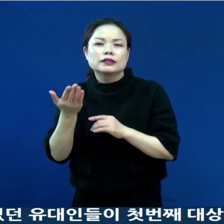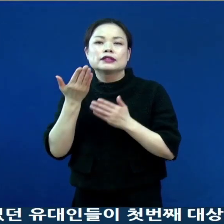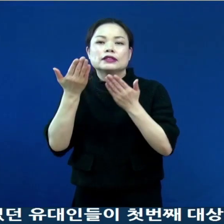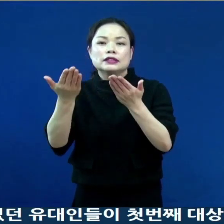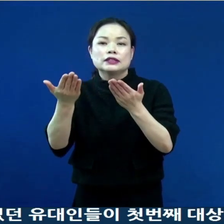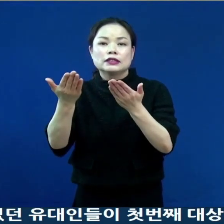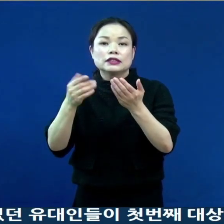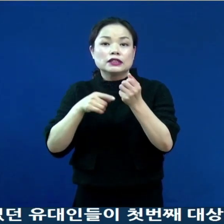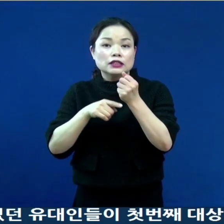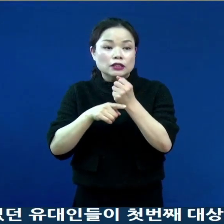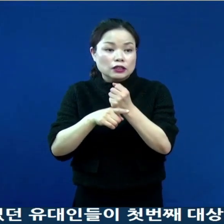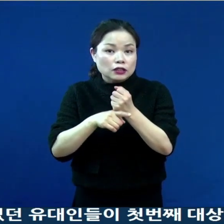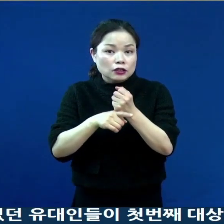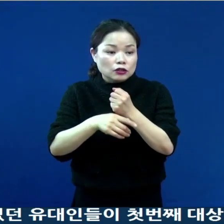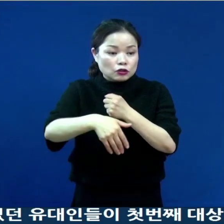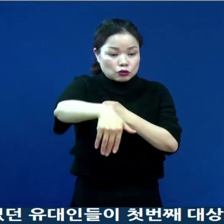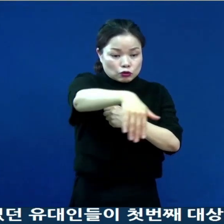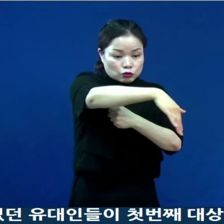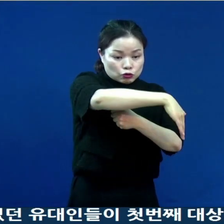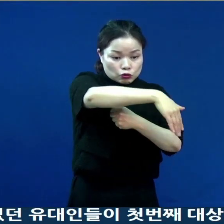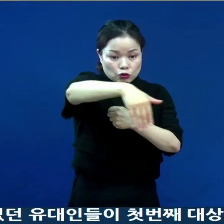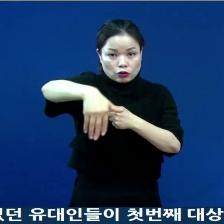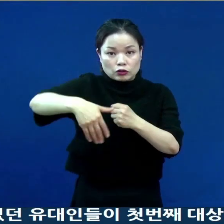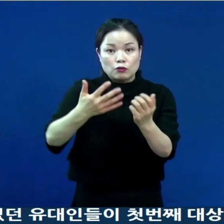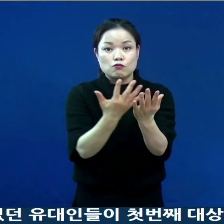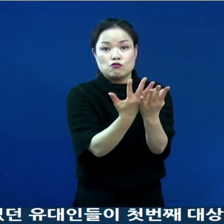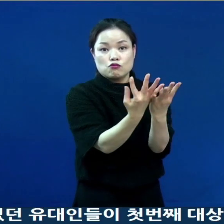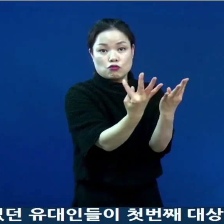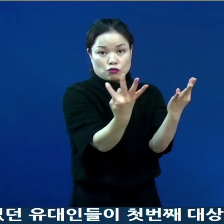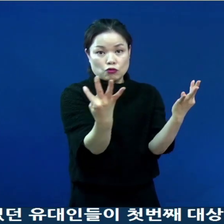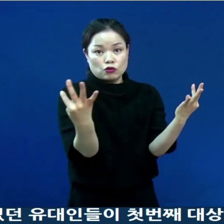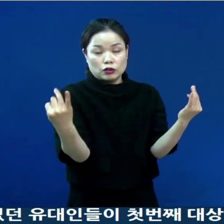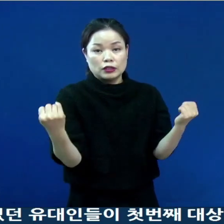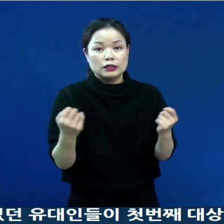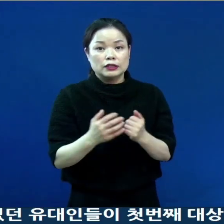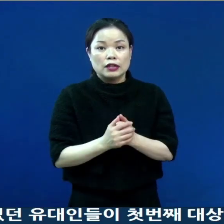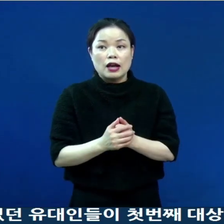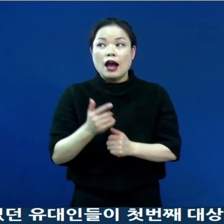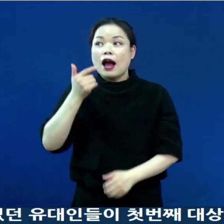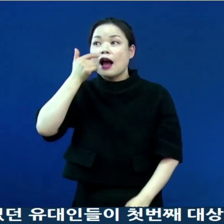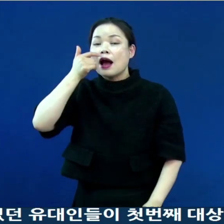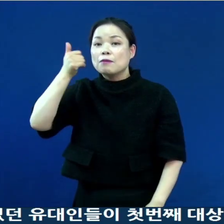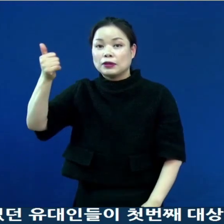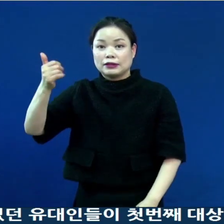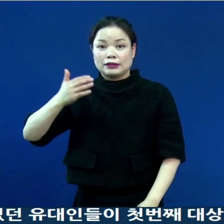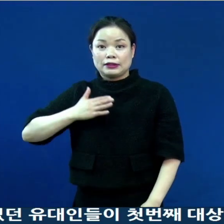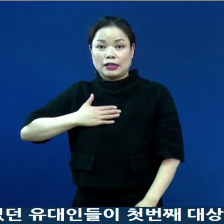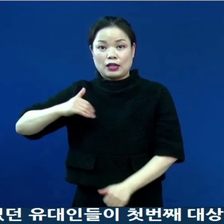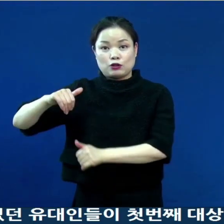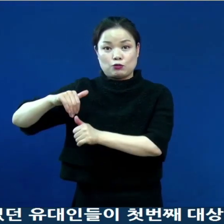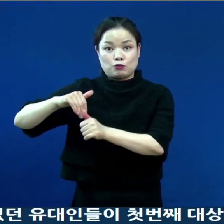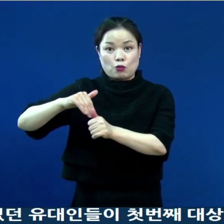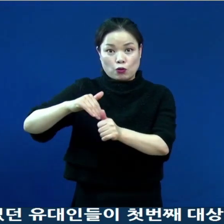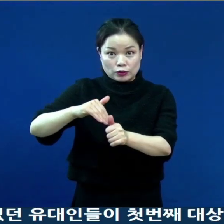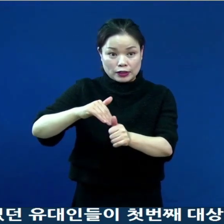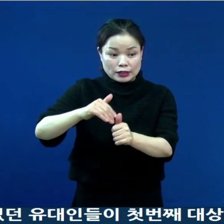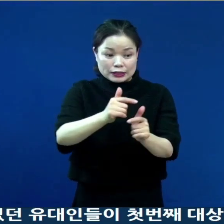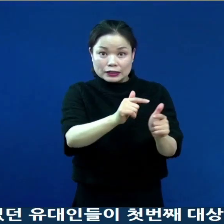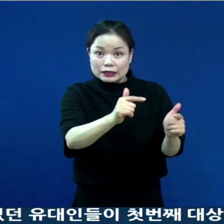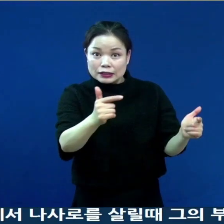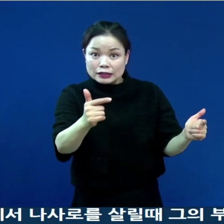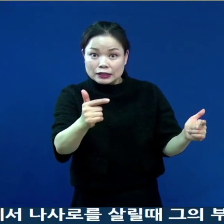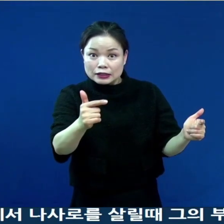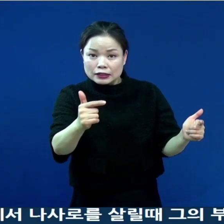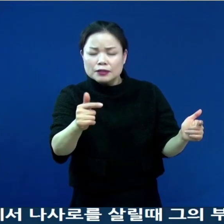것은 둘러선 무리를 위함이니 곧 아버지께서 나를 보내신 것을